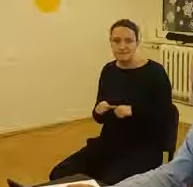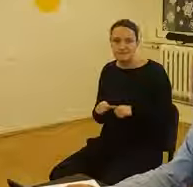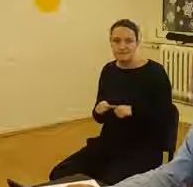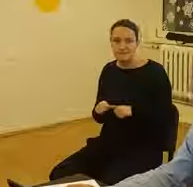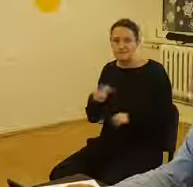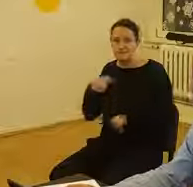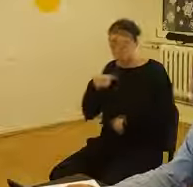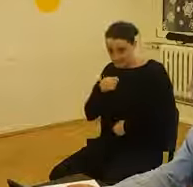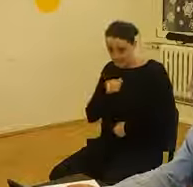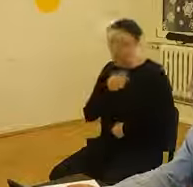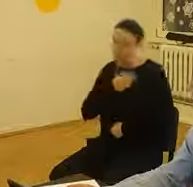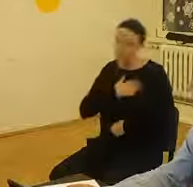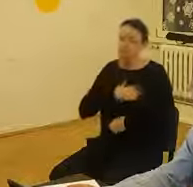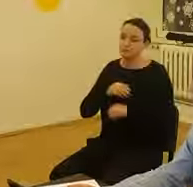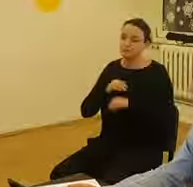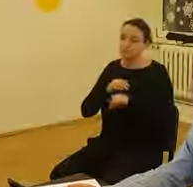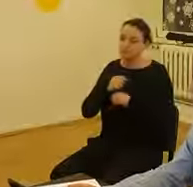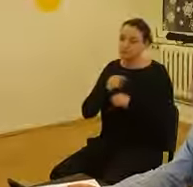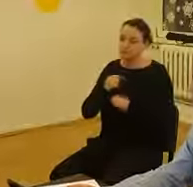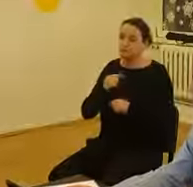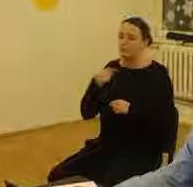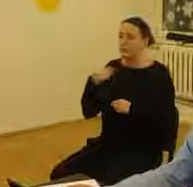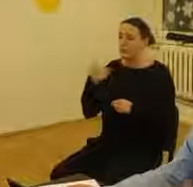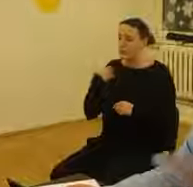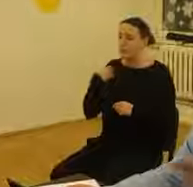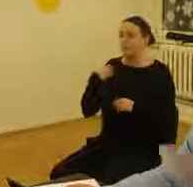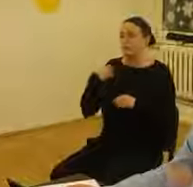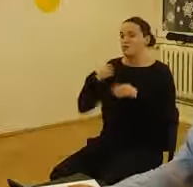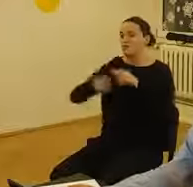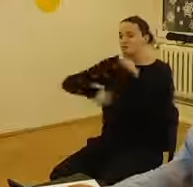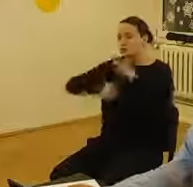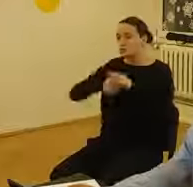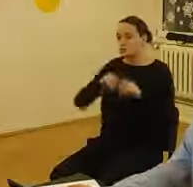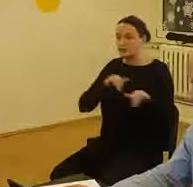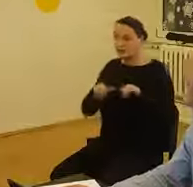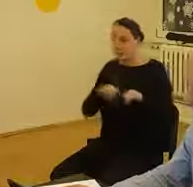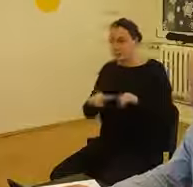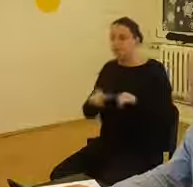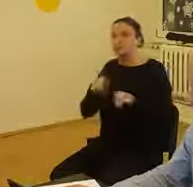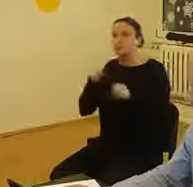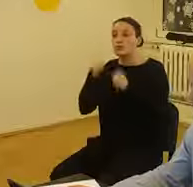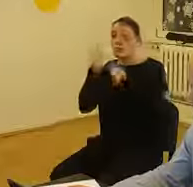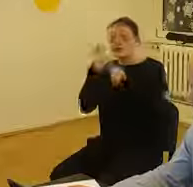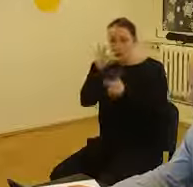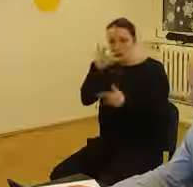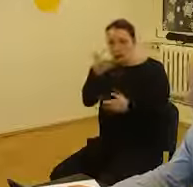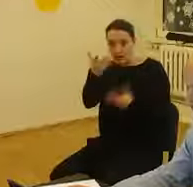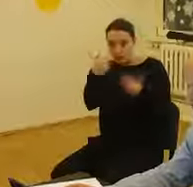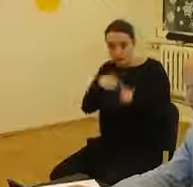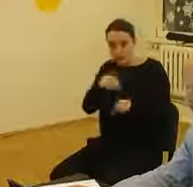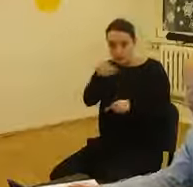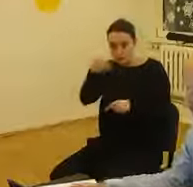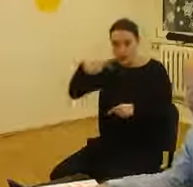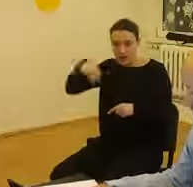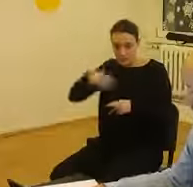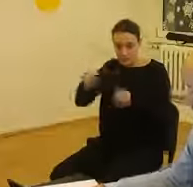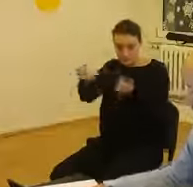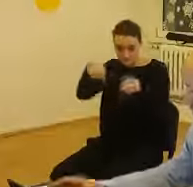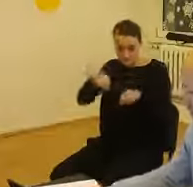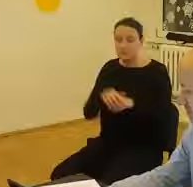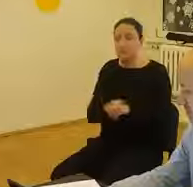Ja miałem przyjemność być w zarządzie przewodniczącym zarządu. Tutaj mamy kilku przedstawicieli naszej rady. I to